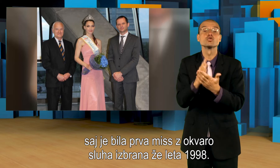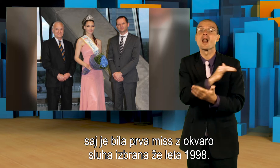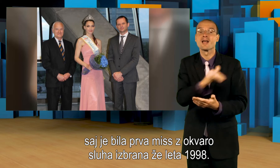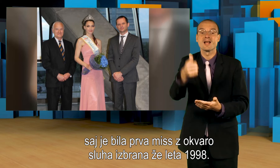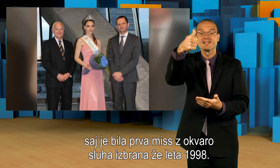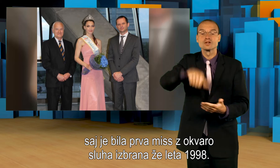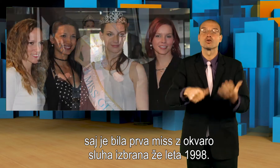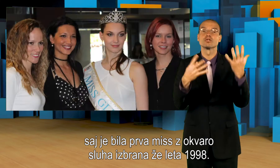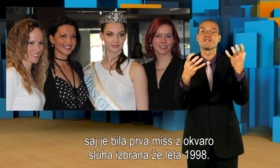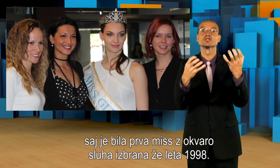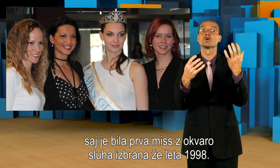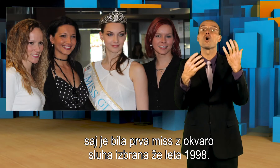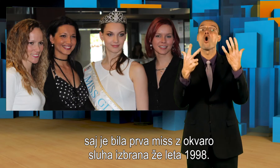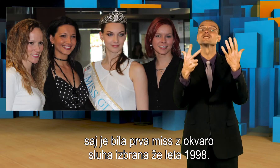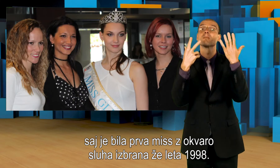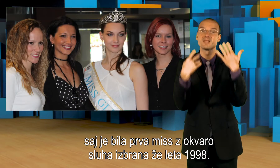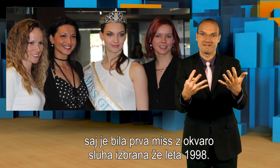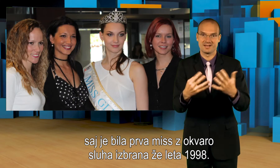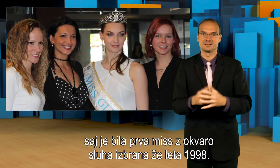1998.